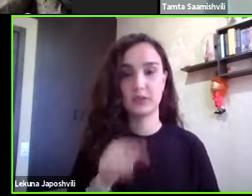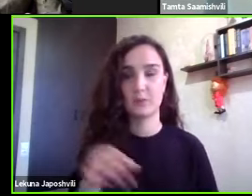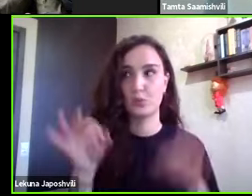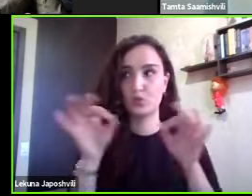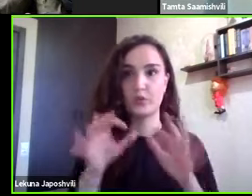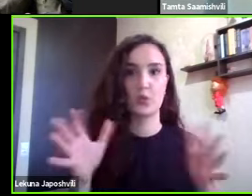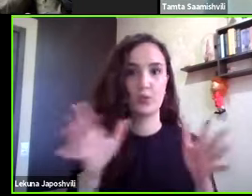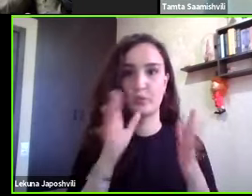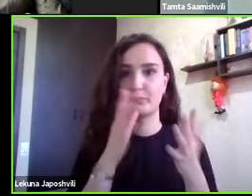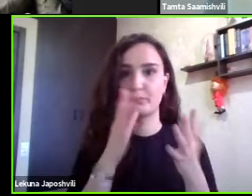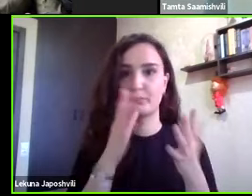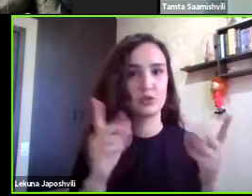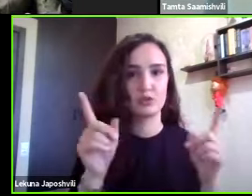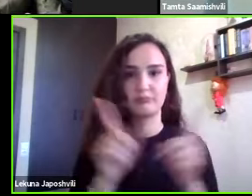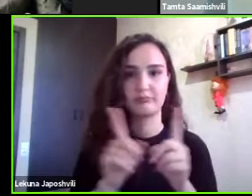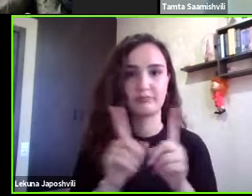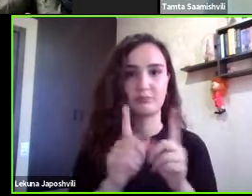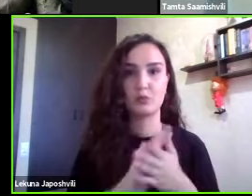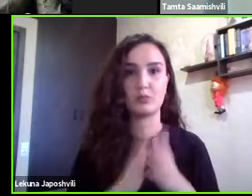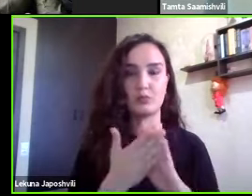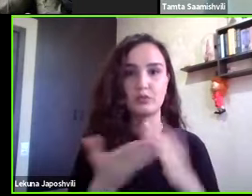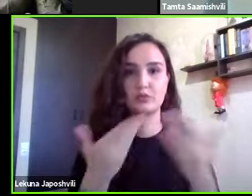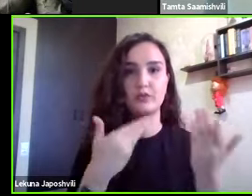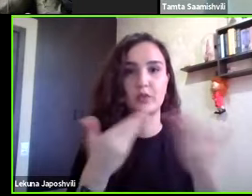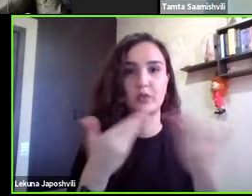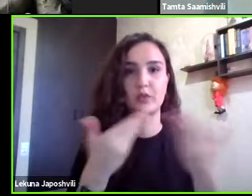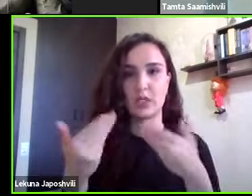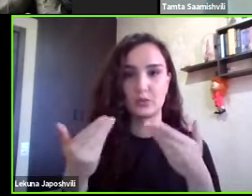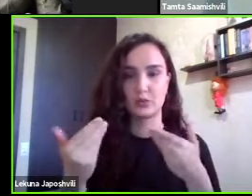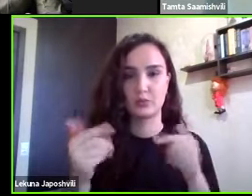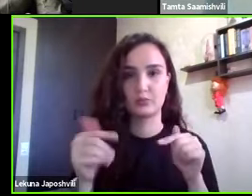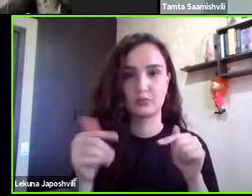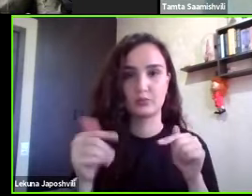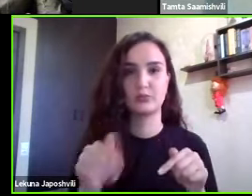პერიოდში ექსკლუზიურ ვითარებაში ვეკონტაქტოთ მშობლებს,